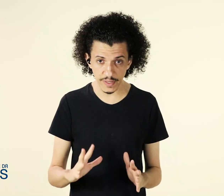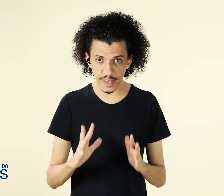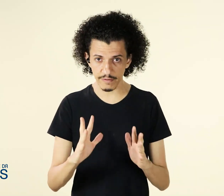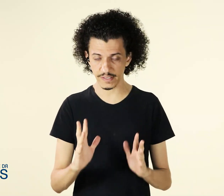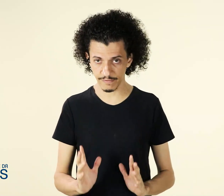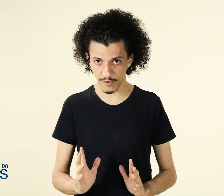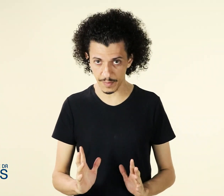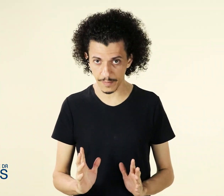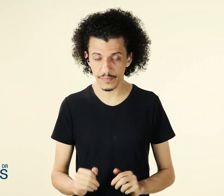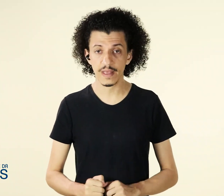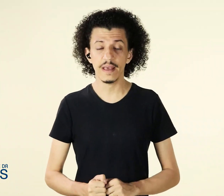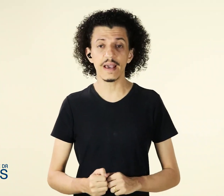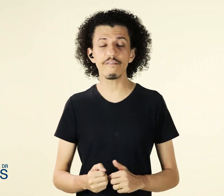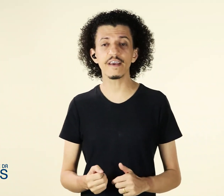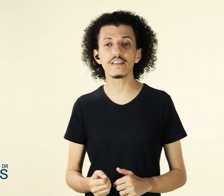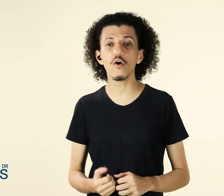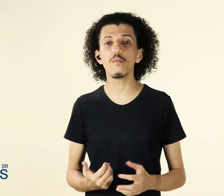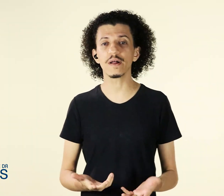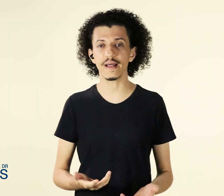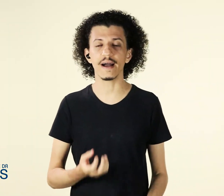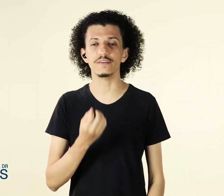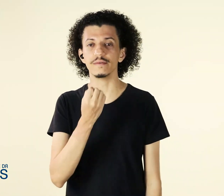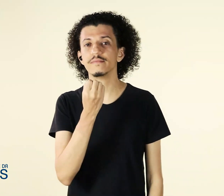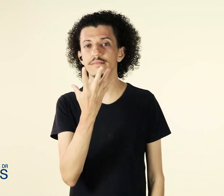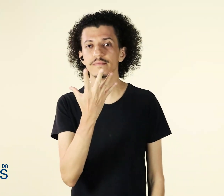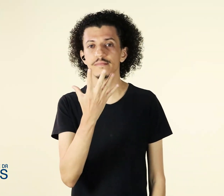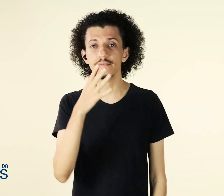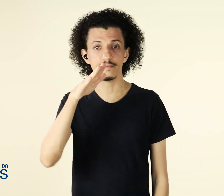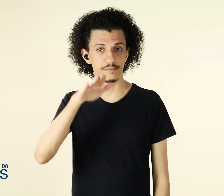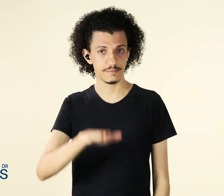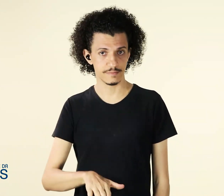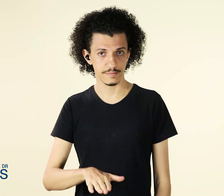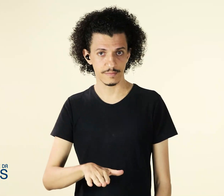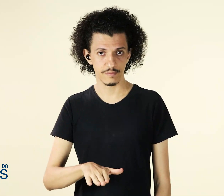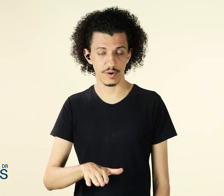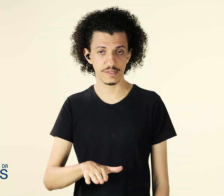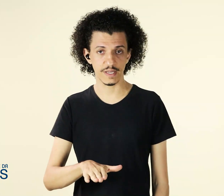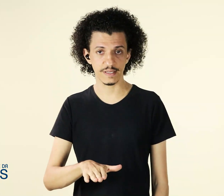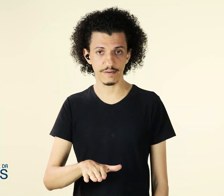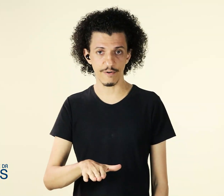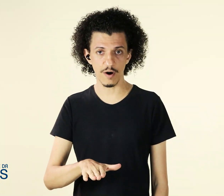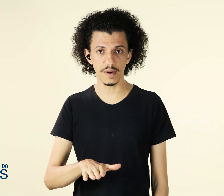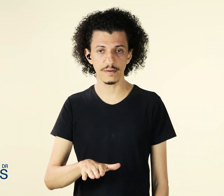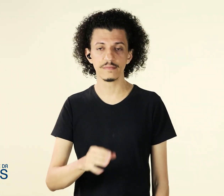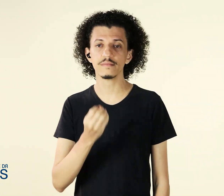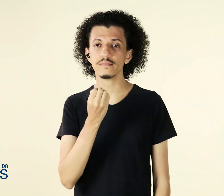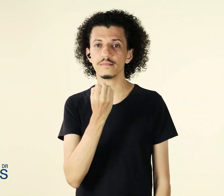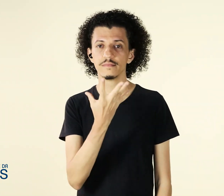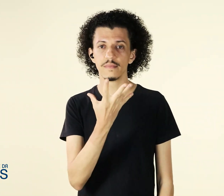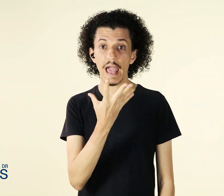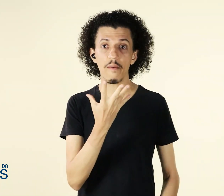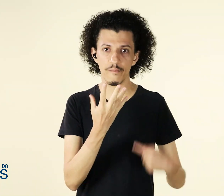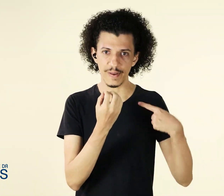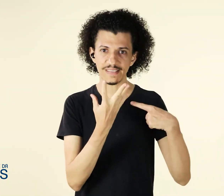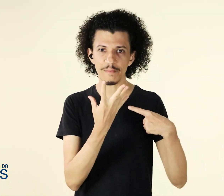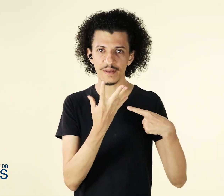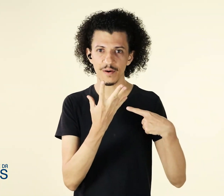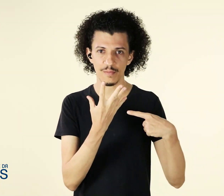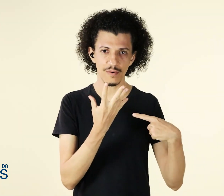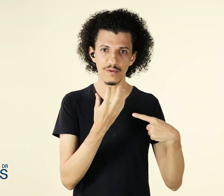inteiro dessa forma. E aí vem então o boa tarde. Pode ser dessa forma. Percebe? Bom,